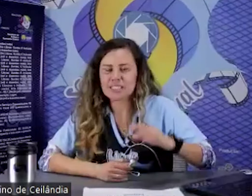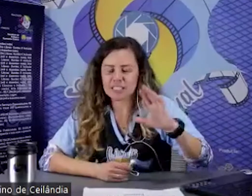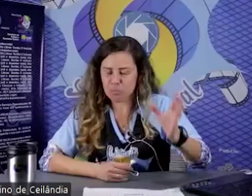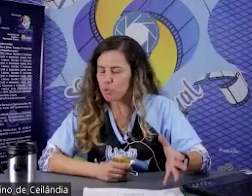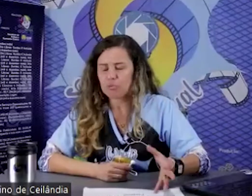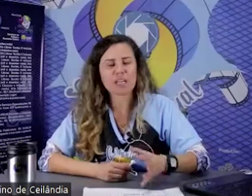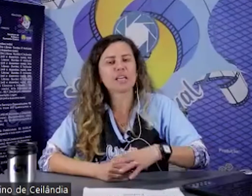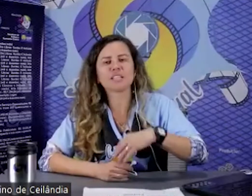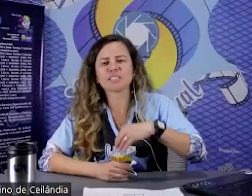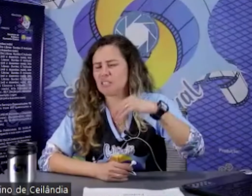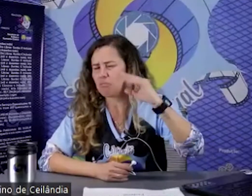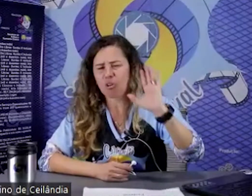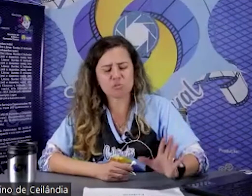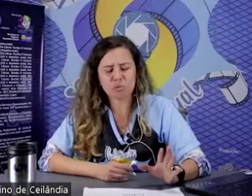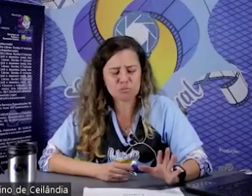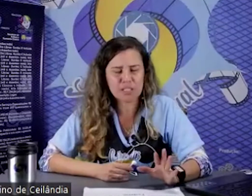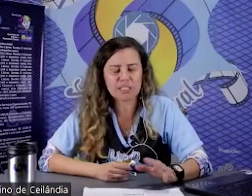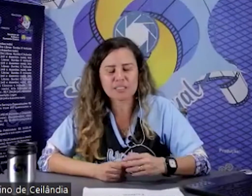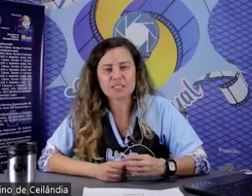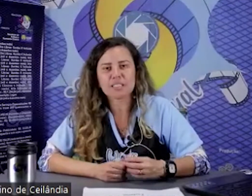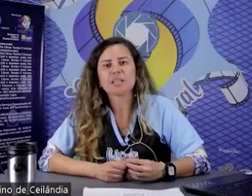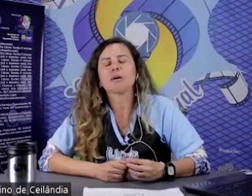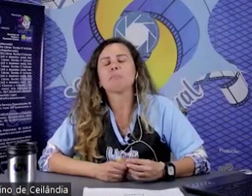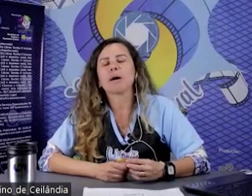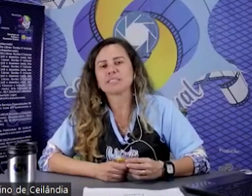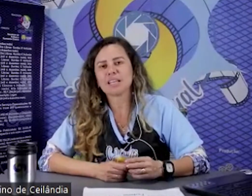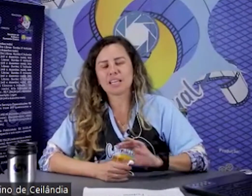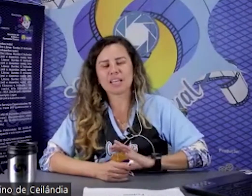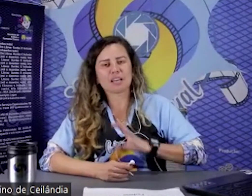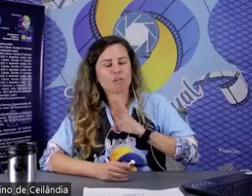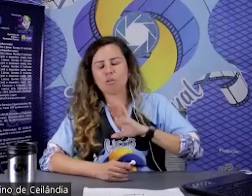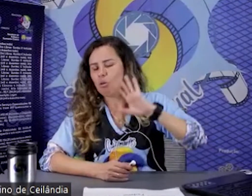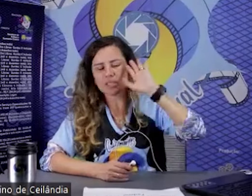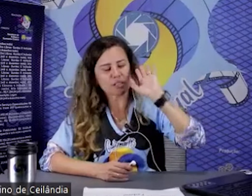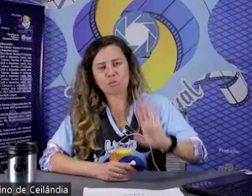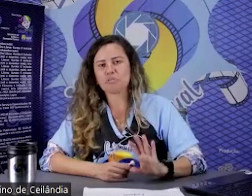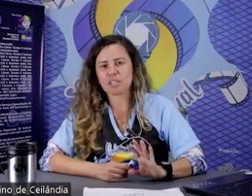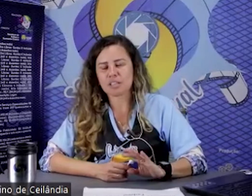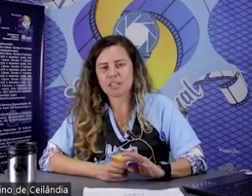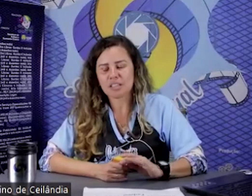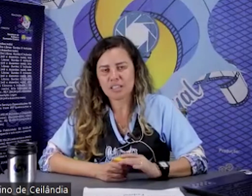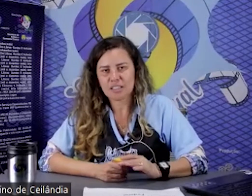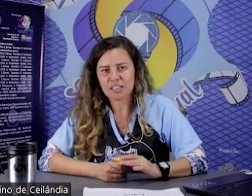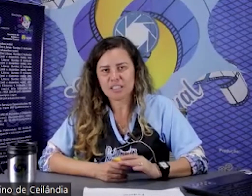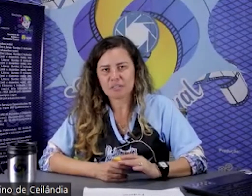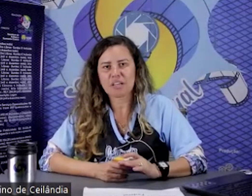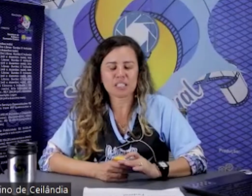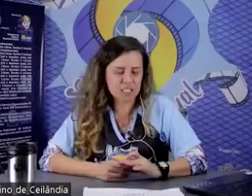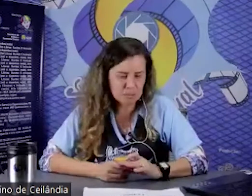Acessa o português, tem um ótimo português, mas ela é coda convicta. Fala Libras,